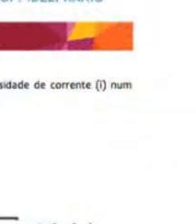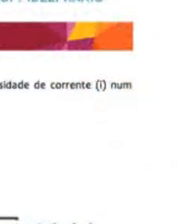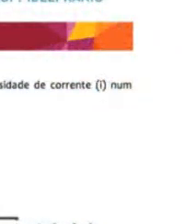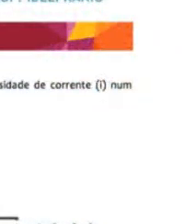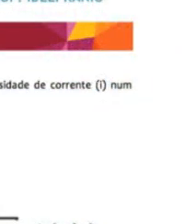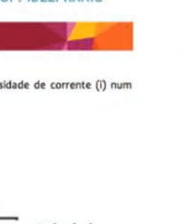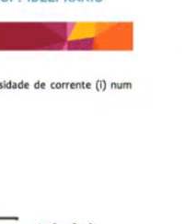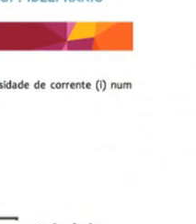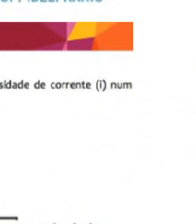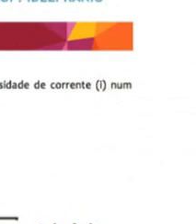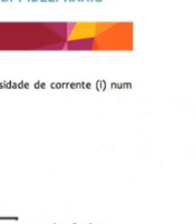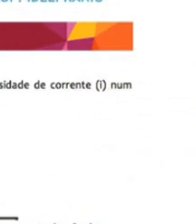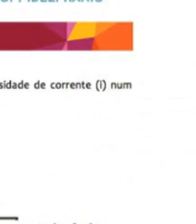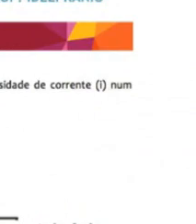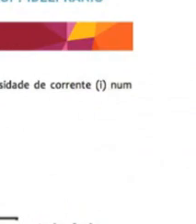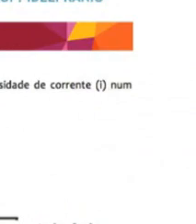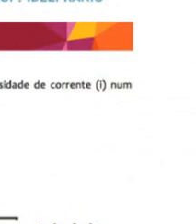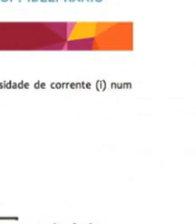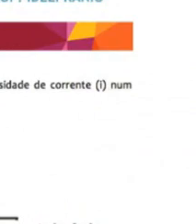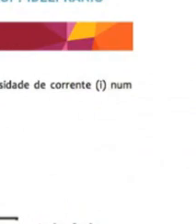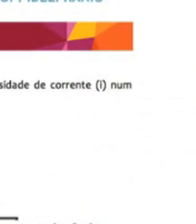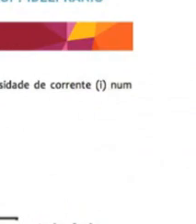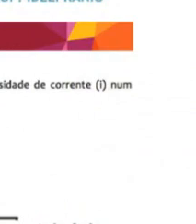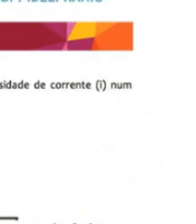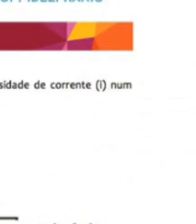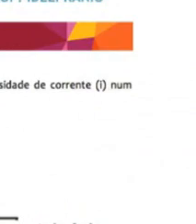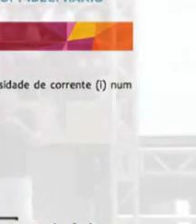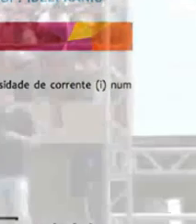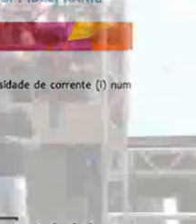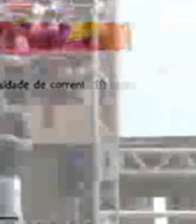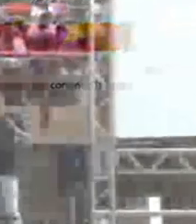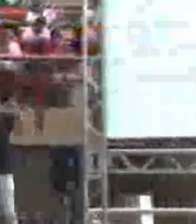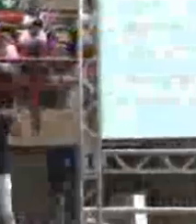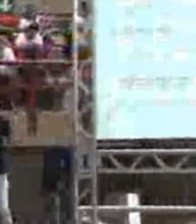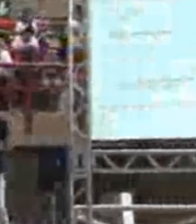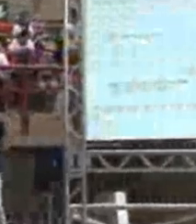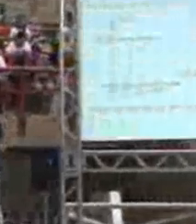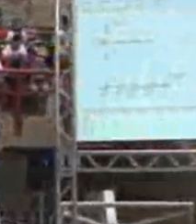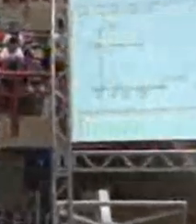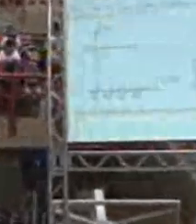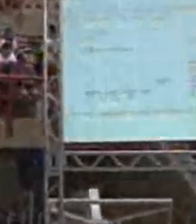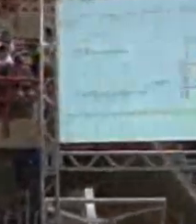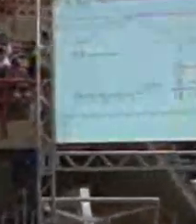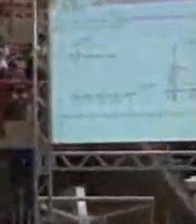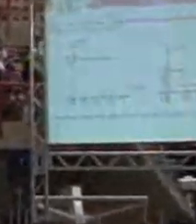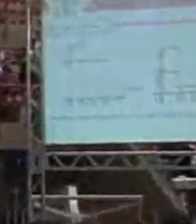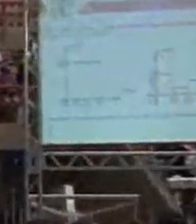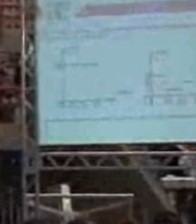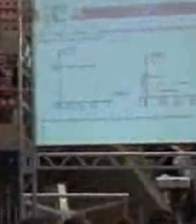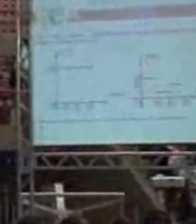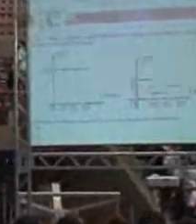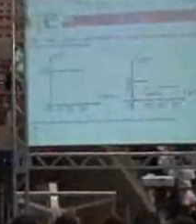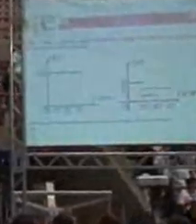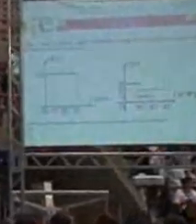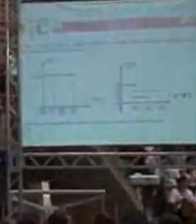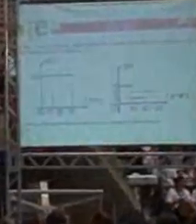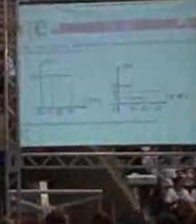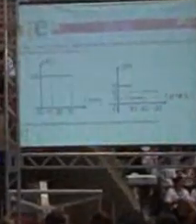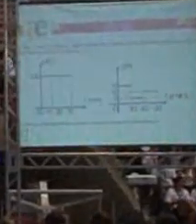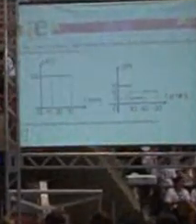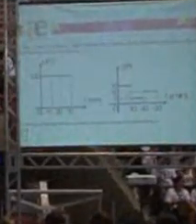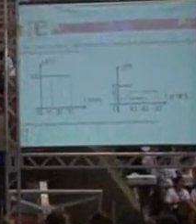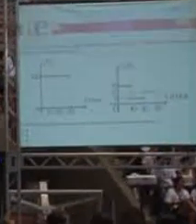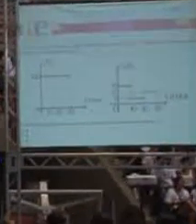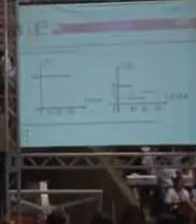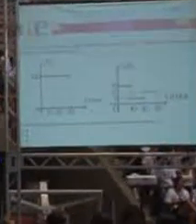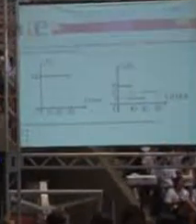Eu juro que se eu pudesse escolher, eu não ia falar dessa questão para vocês. Mas eu estou aqui para falar da